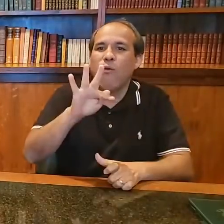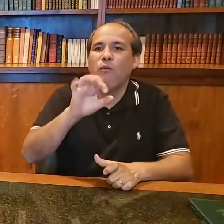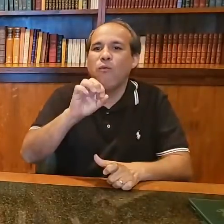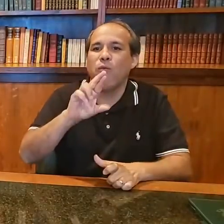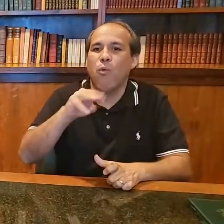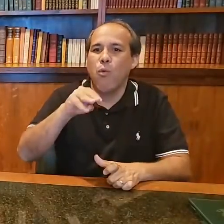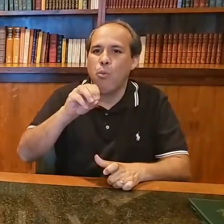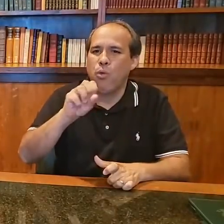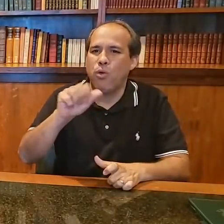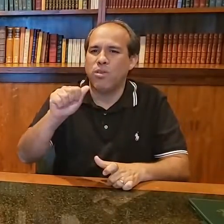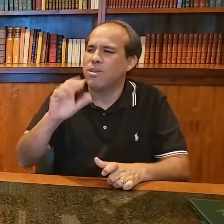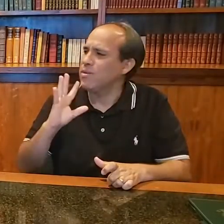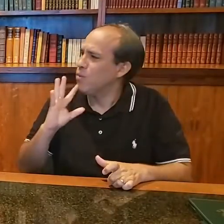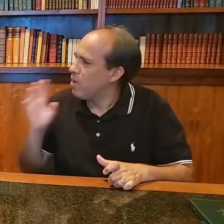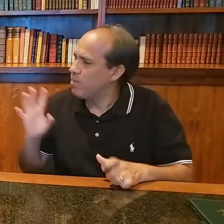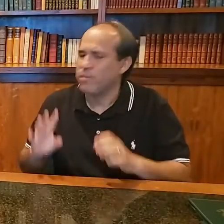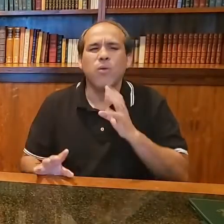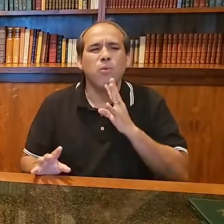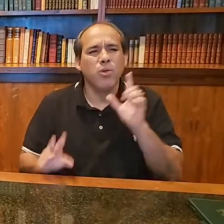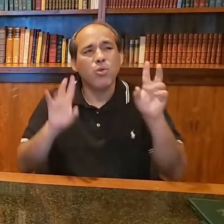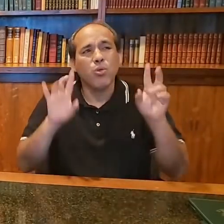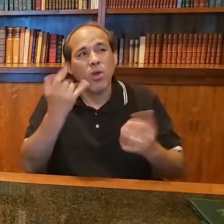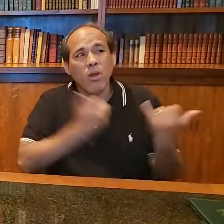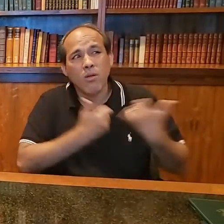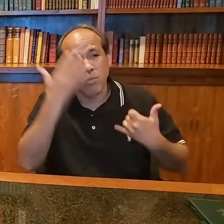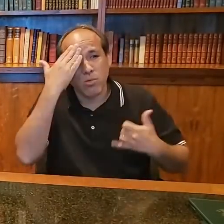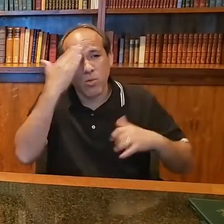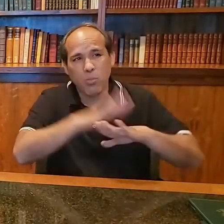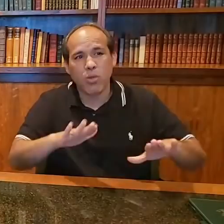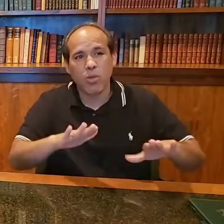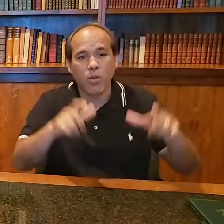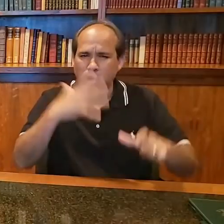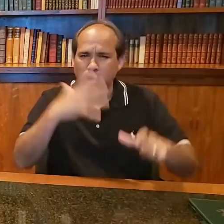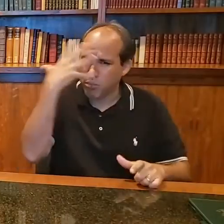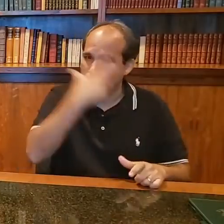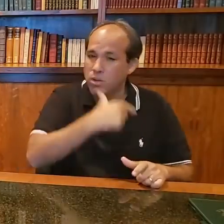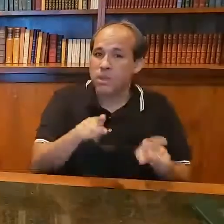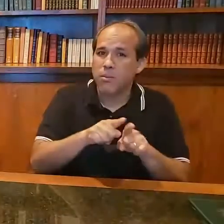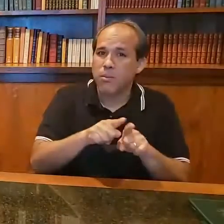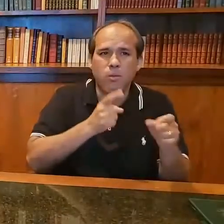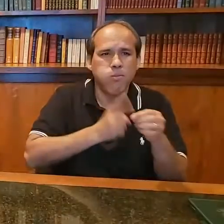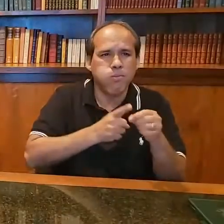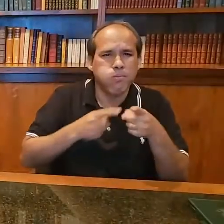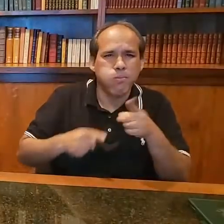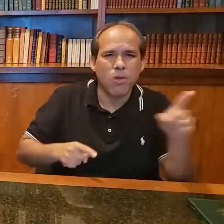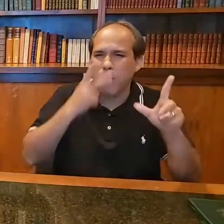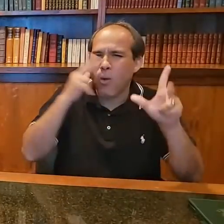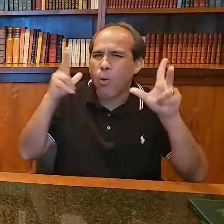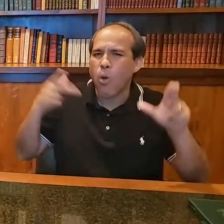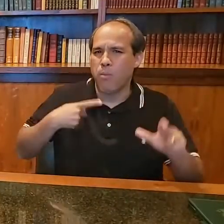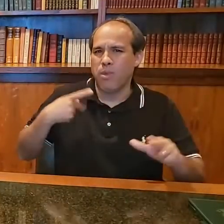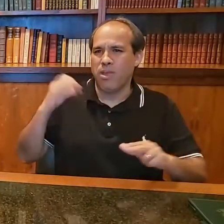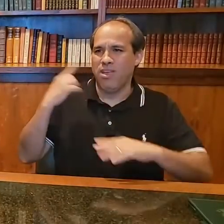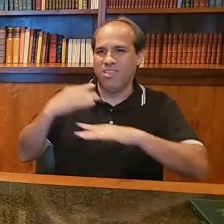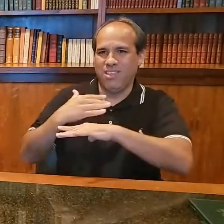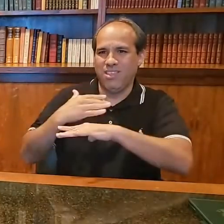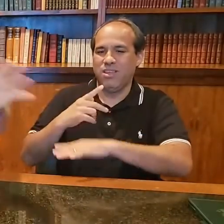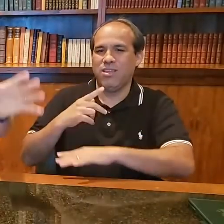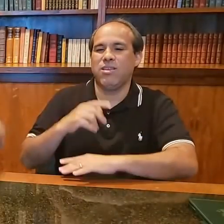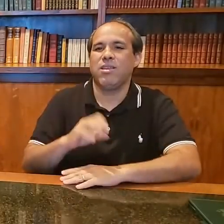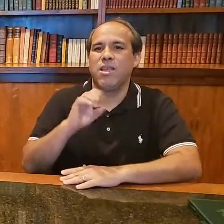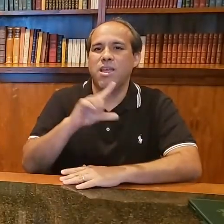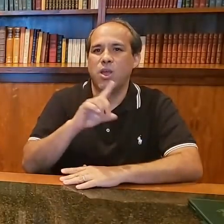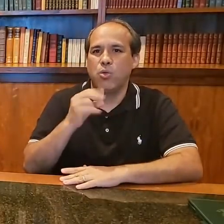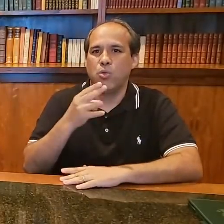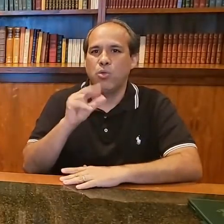privilégio. Uma cidade pequena, me lembra muito, um pouquinho maior, né, que é a minha cidade, Eldorado Paulista, mas aquela cidade do interior, aconchegante. Então eu passei, logo no começo tinha um campo